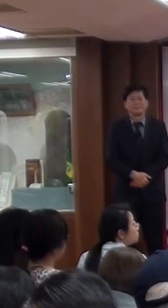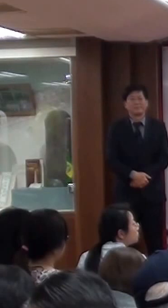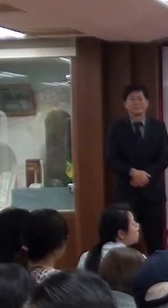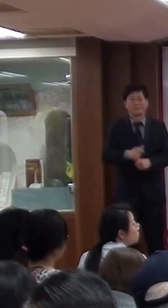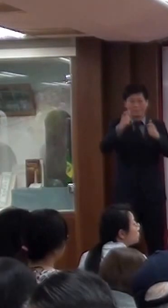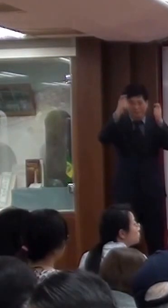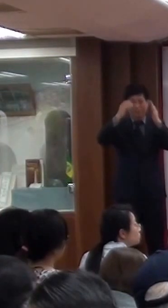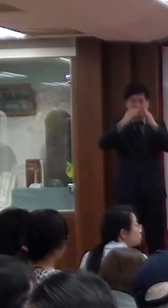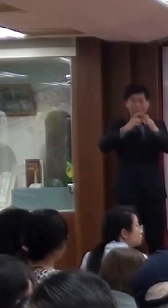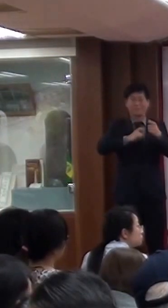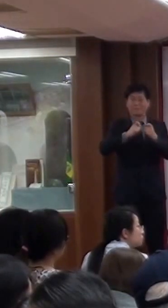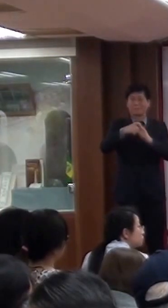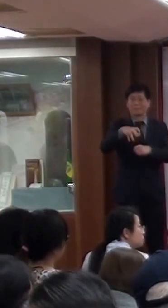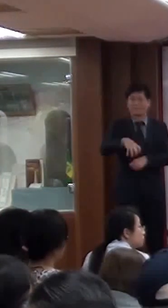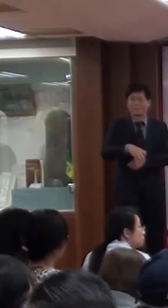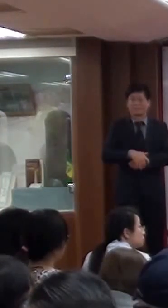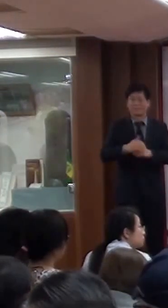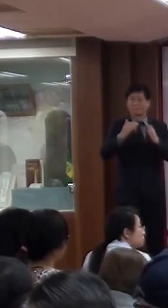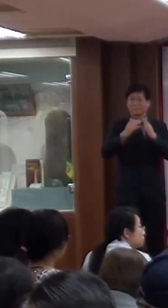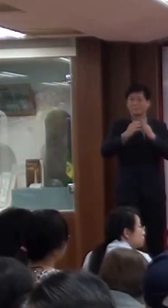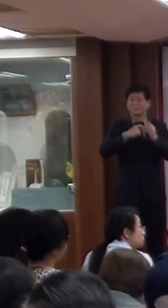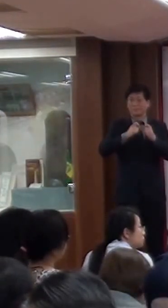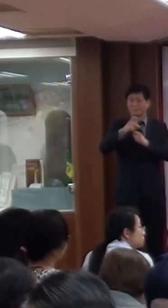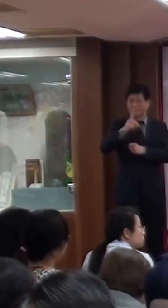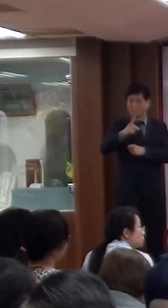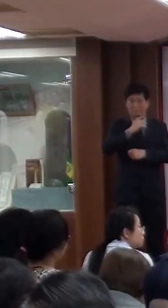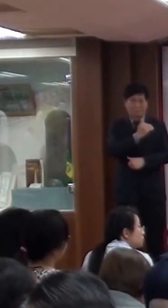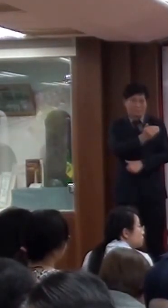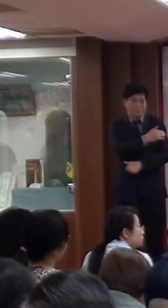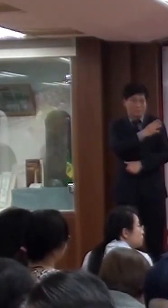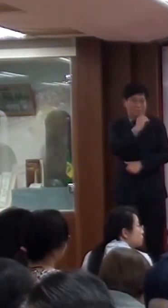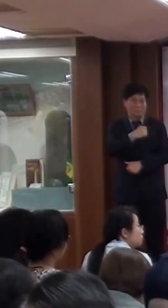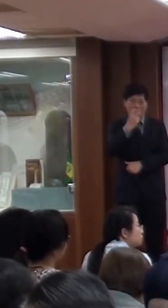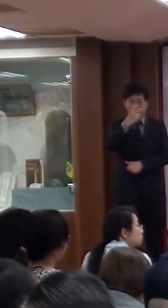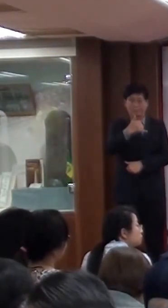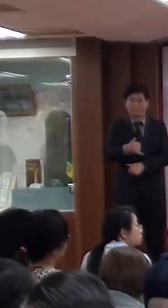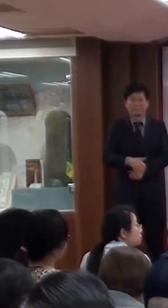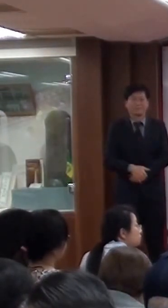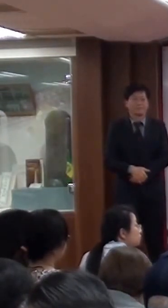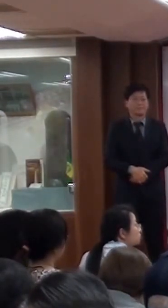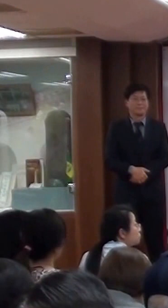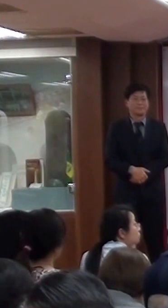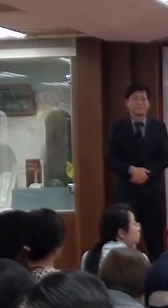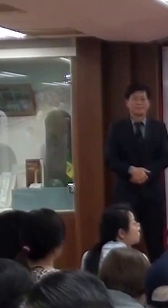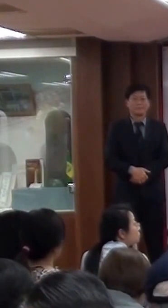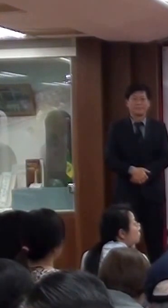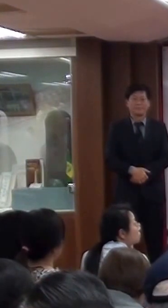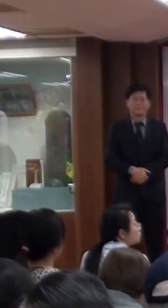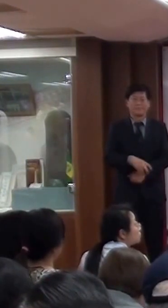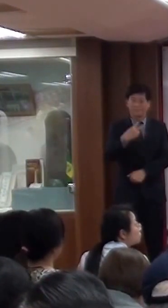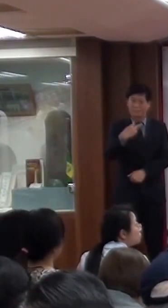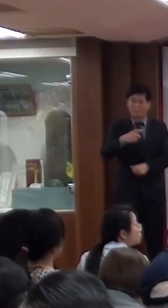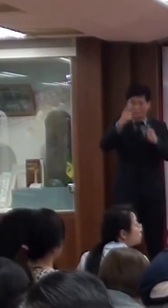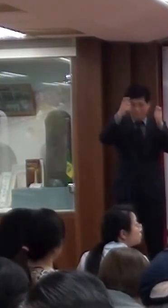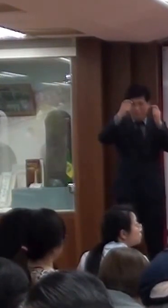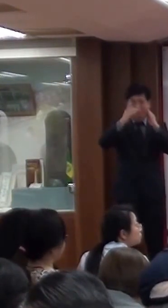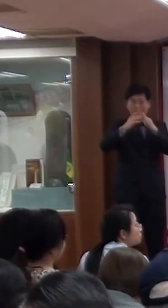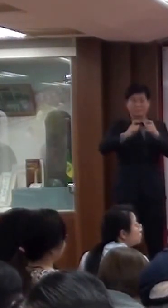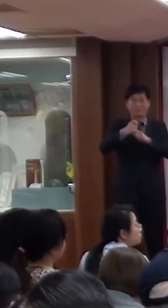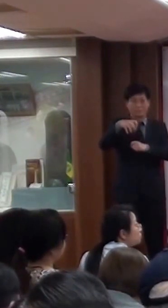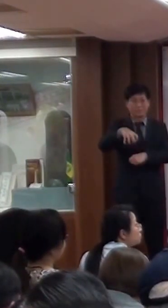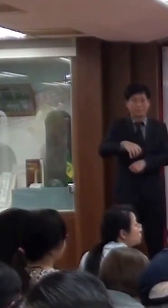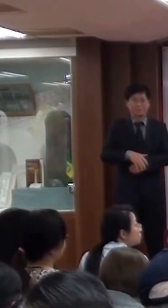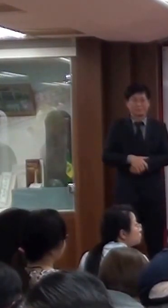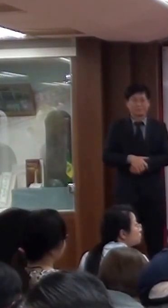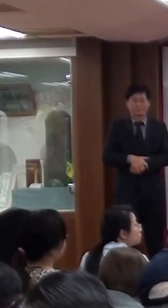高雄市税捐稽征处房屋税科陈立煌审核员。以及我们高雄市税捐稽